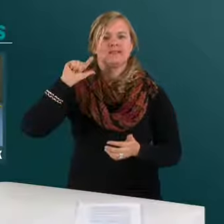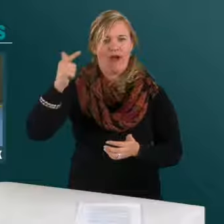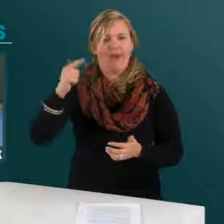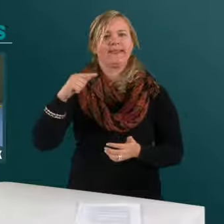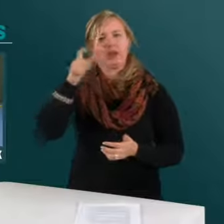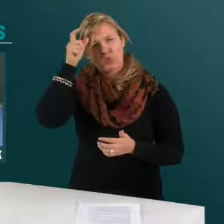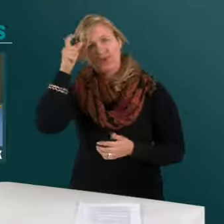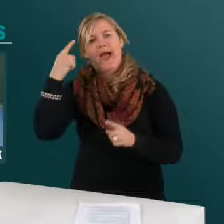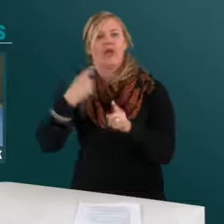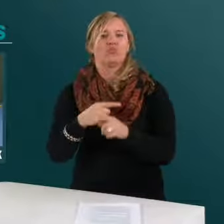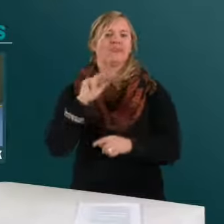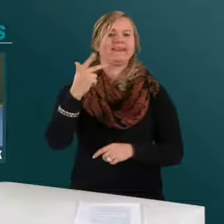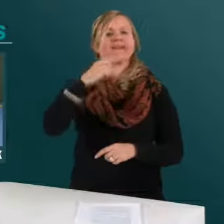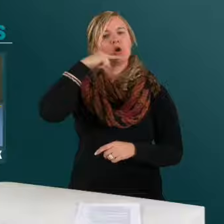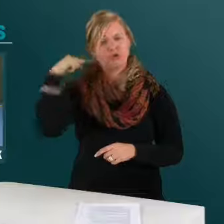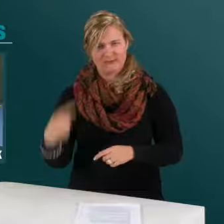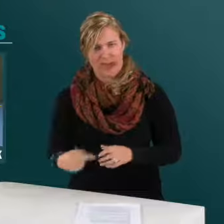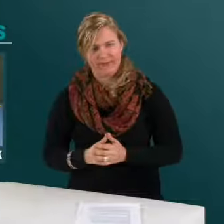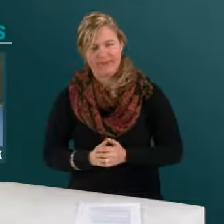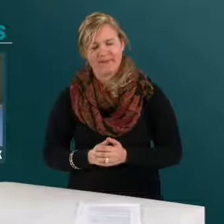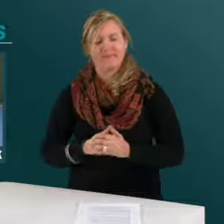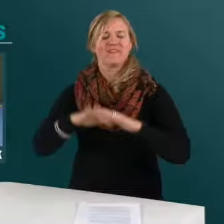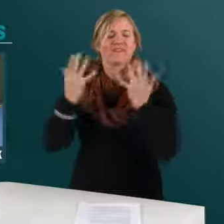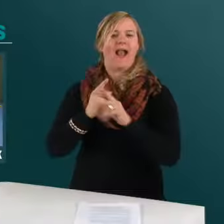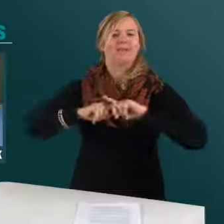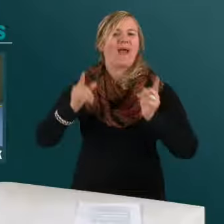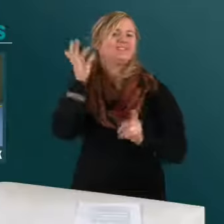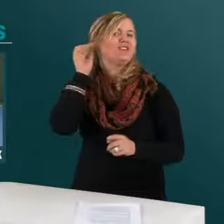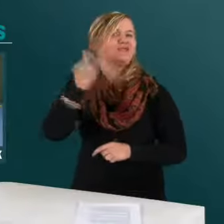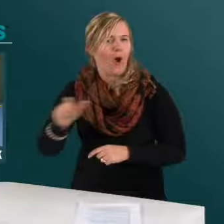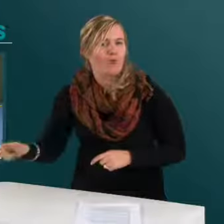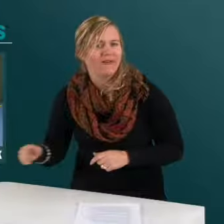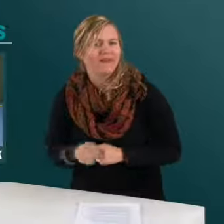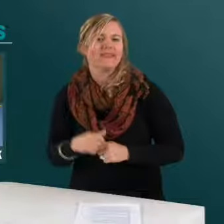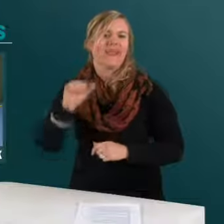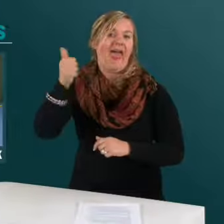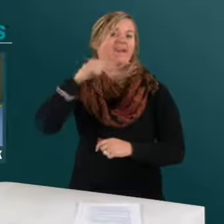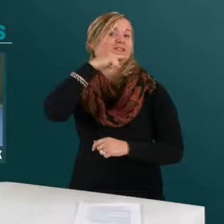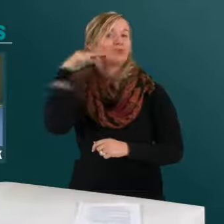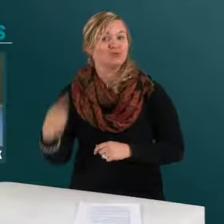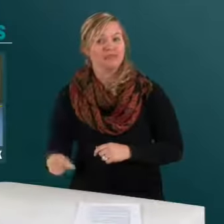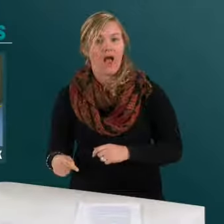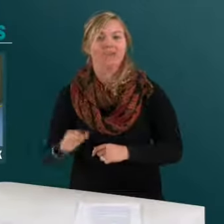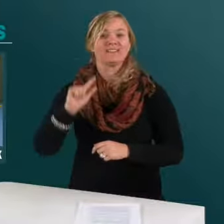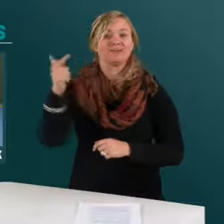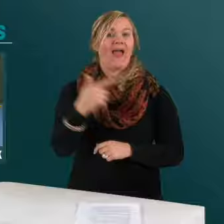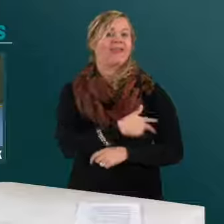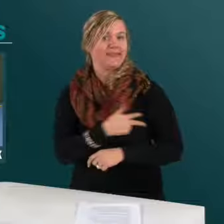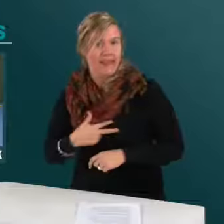zweiter platz türkei dritter platz russland weltmeister der frauen erste platz russland zweiter